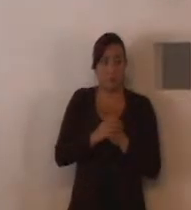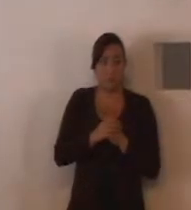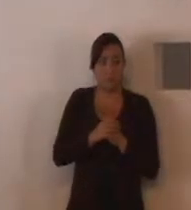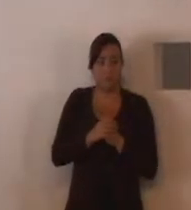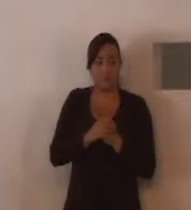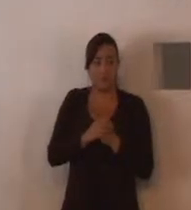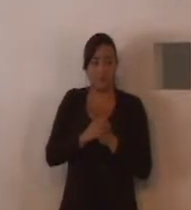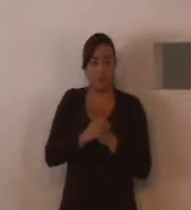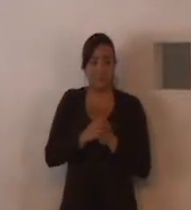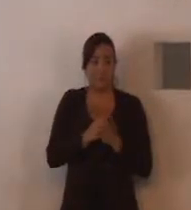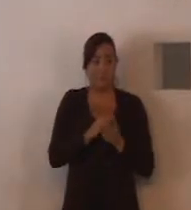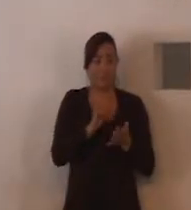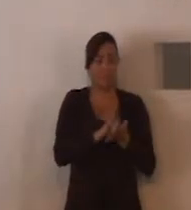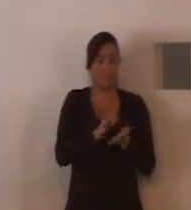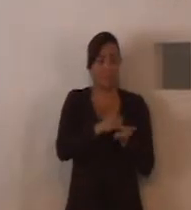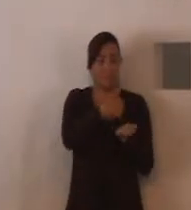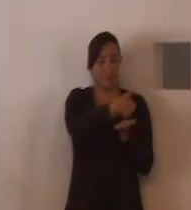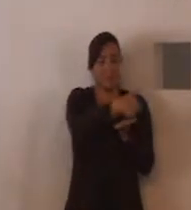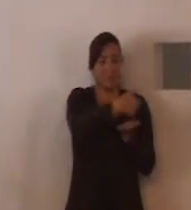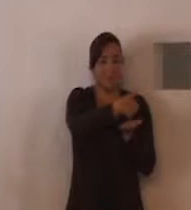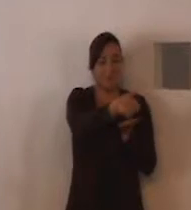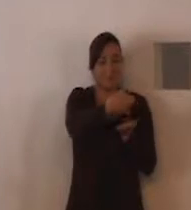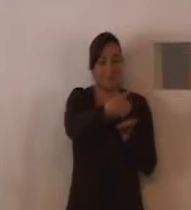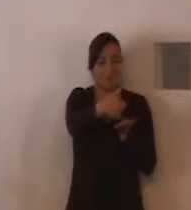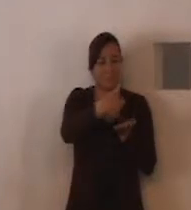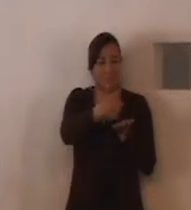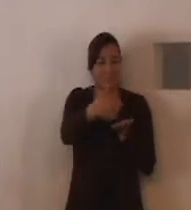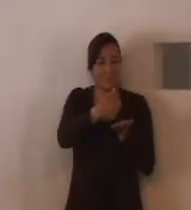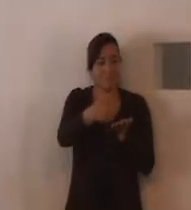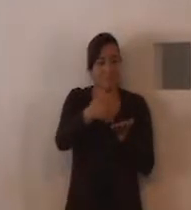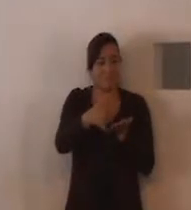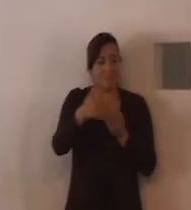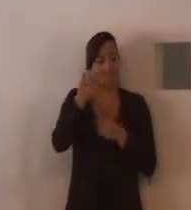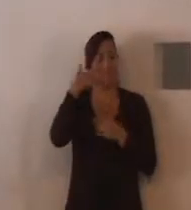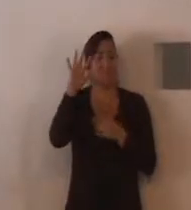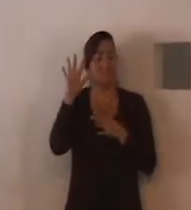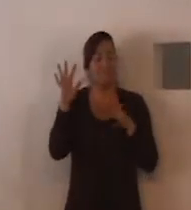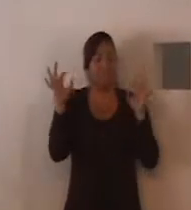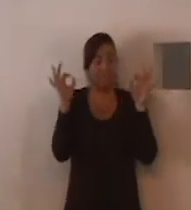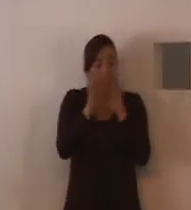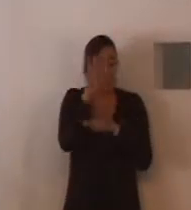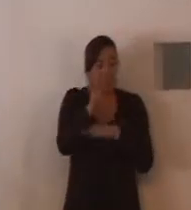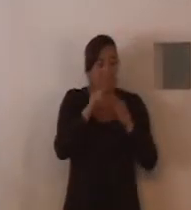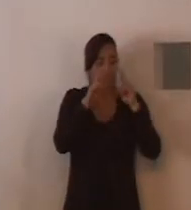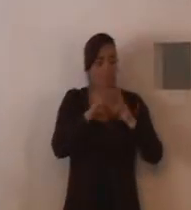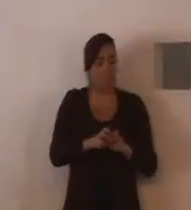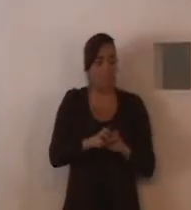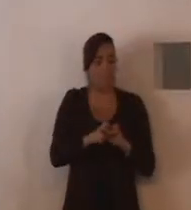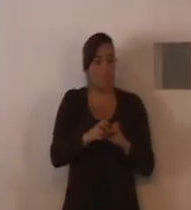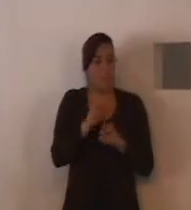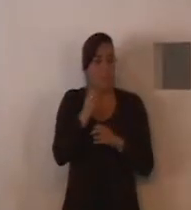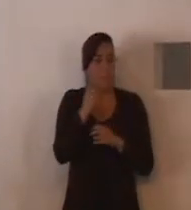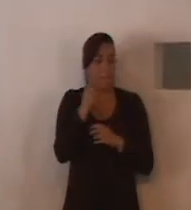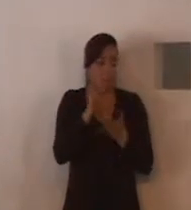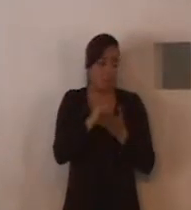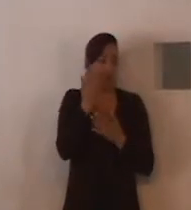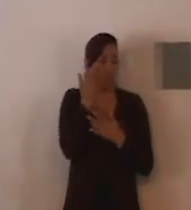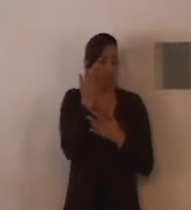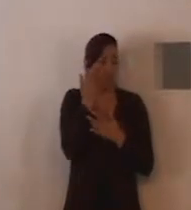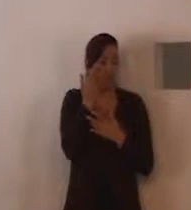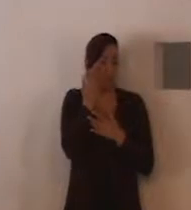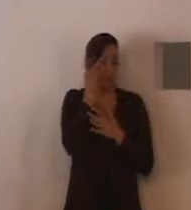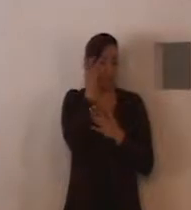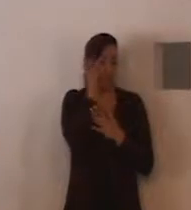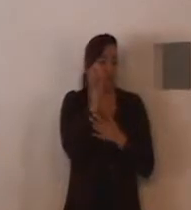en cuanto a las líneas, el mayor ámbito de investigación ha sido el déficit cognitivo. En segundo